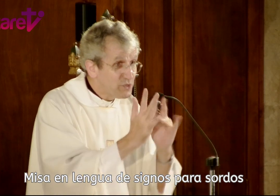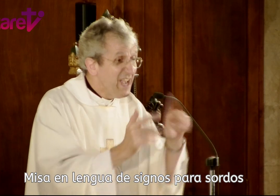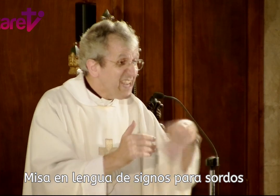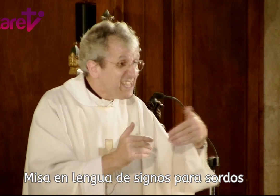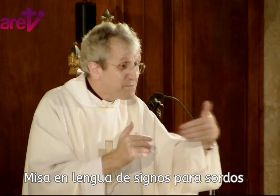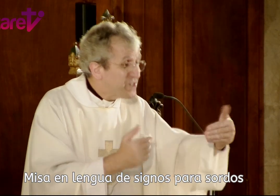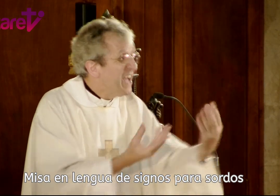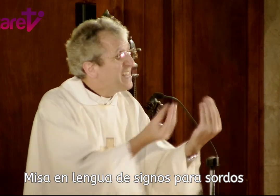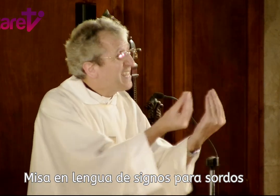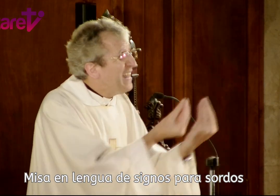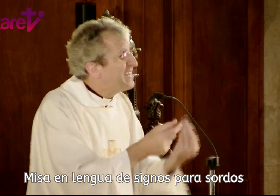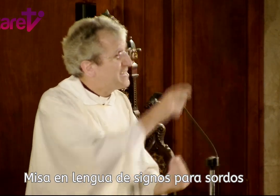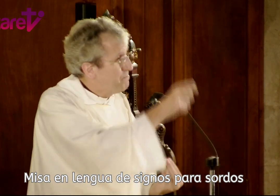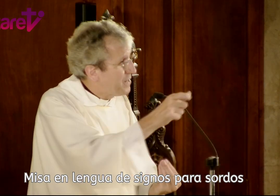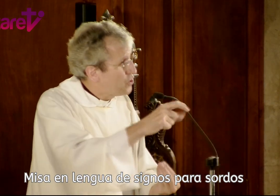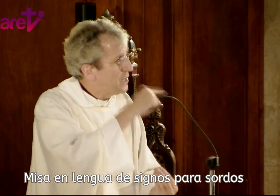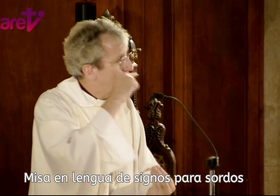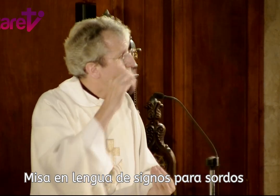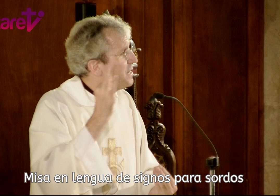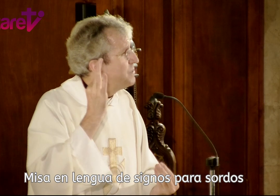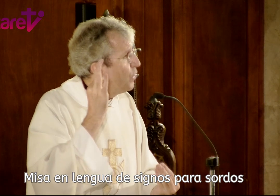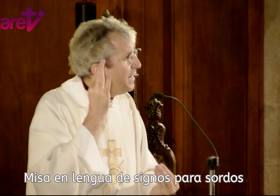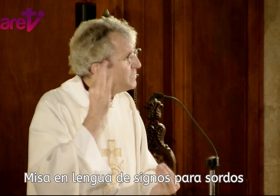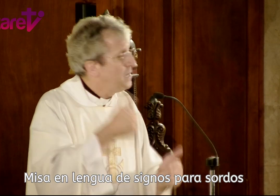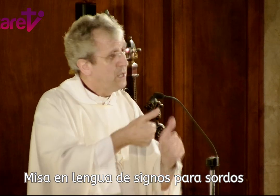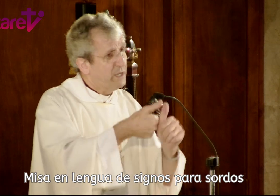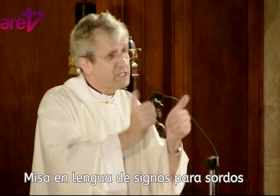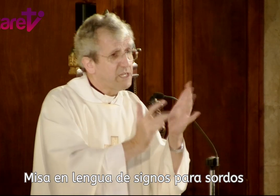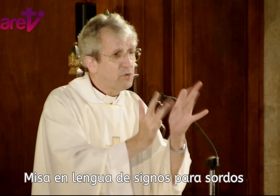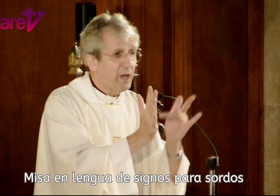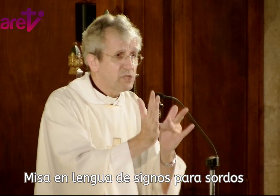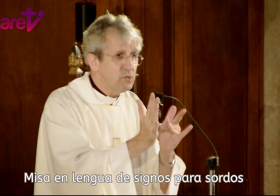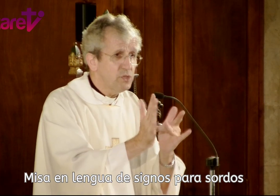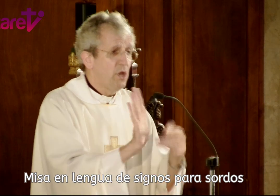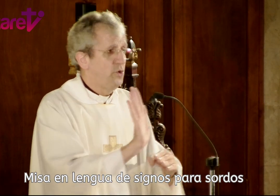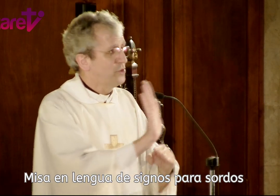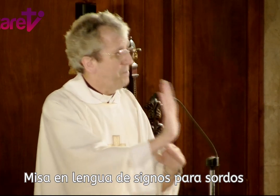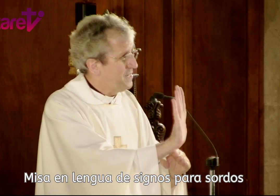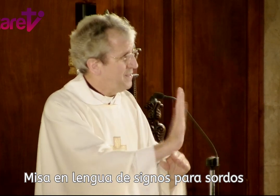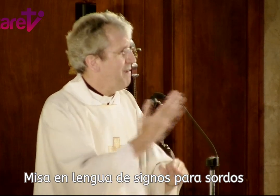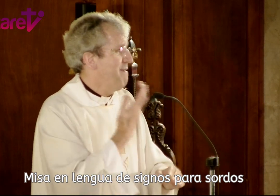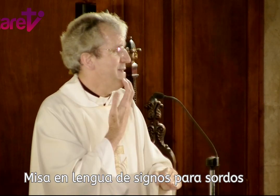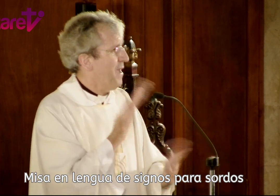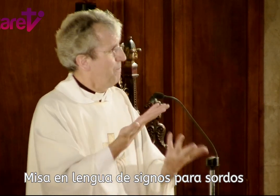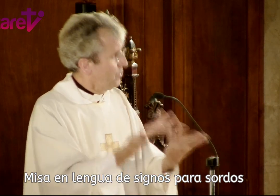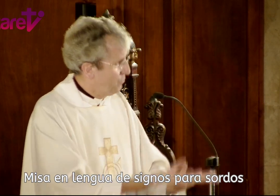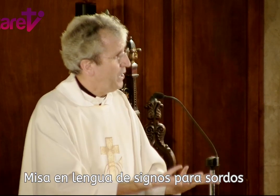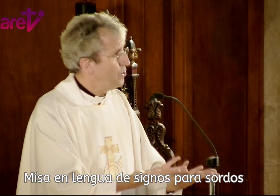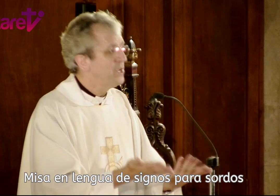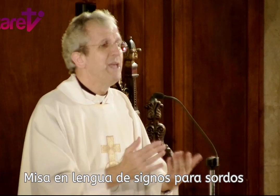y después tantas personas, hombres y mujeres, que siguiendo a Jesús nos presentan ejemplos, modelos que